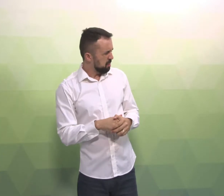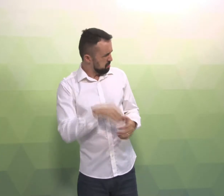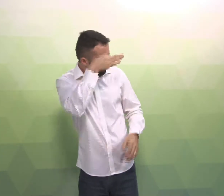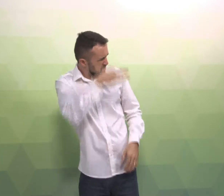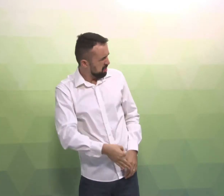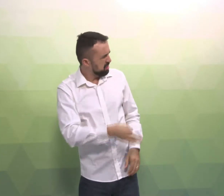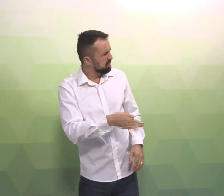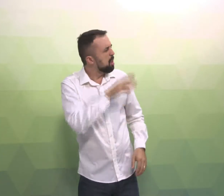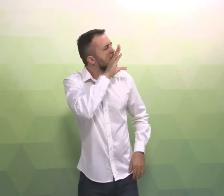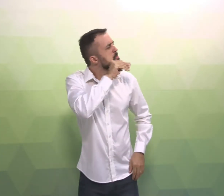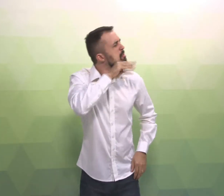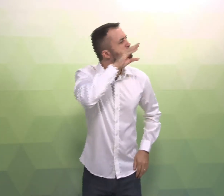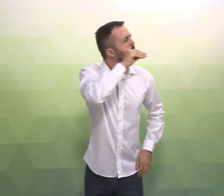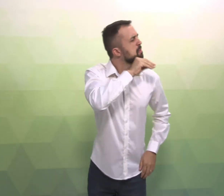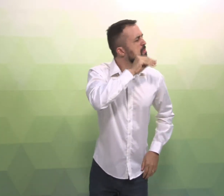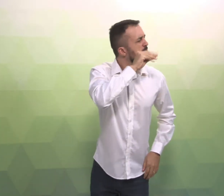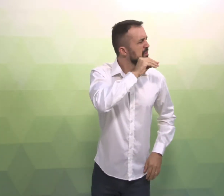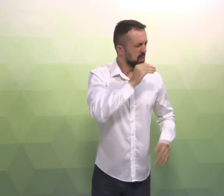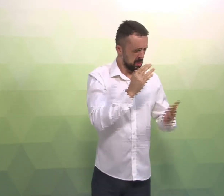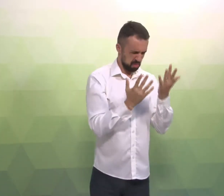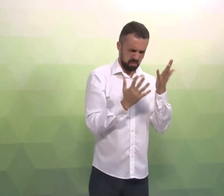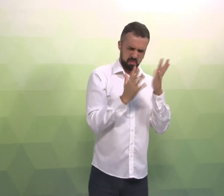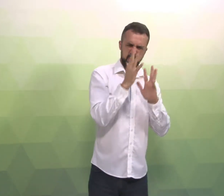O certo é falar com a boca. Para que usar as mãos?